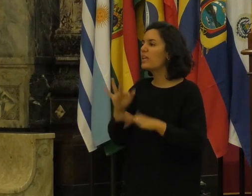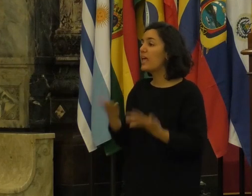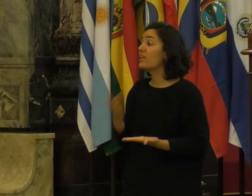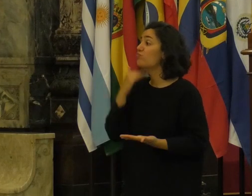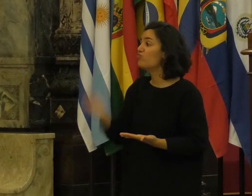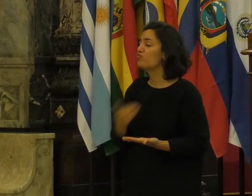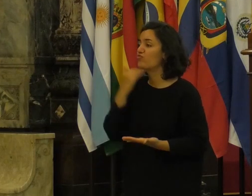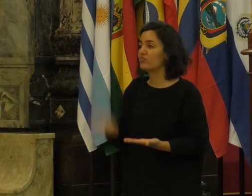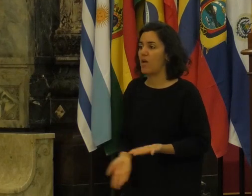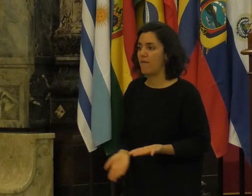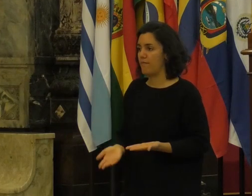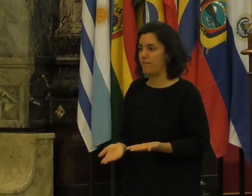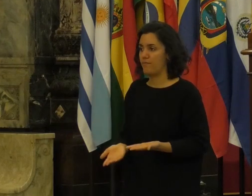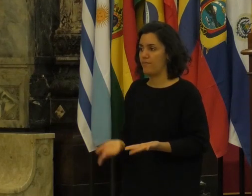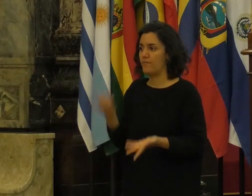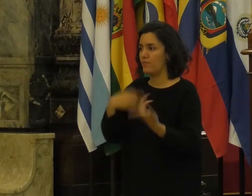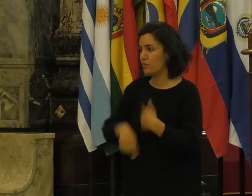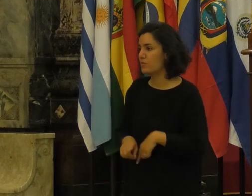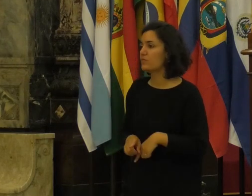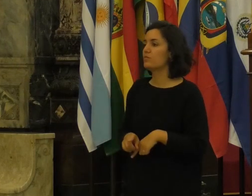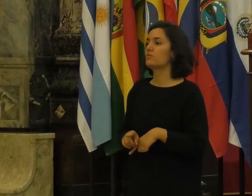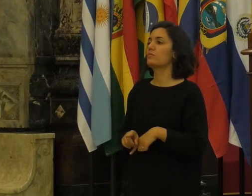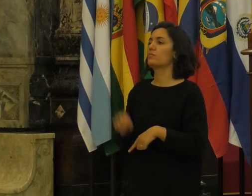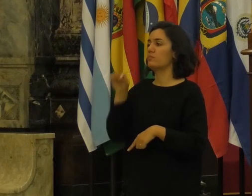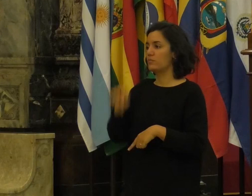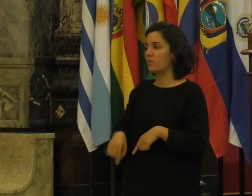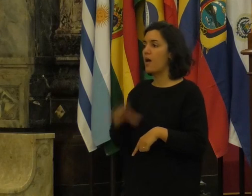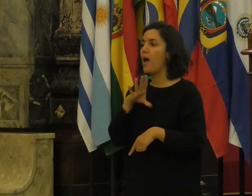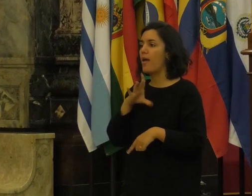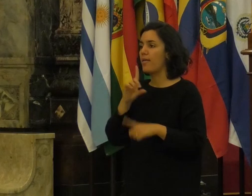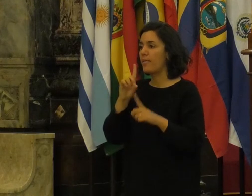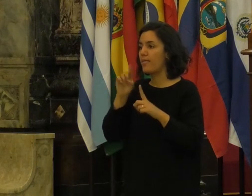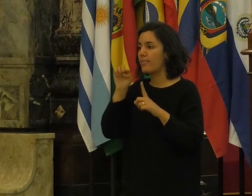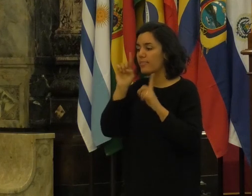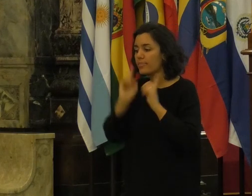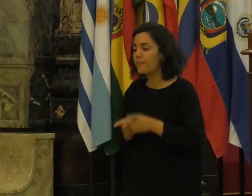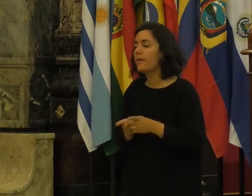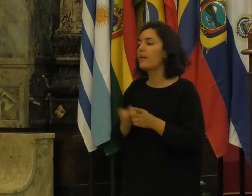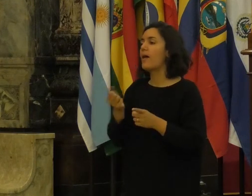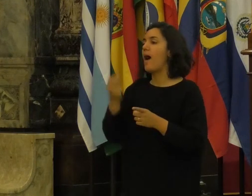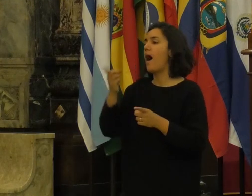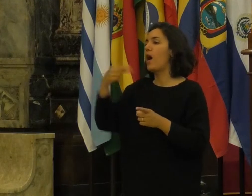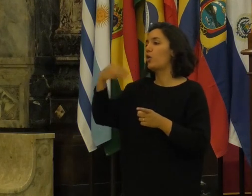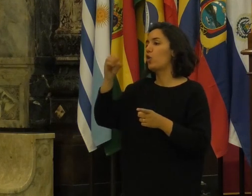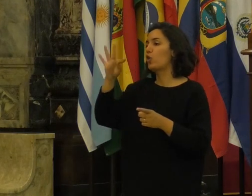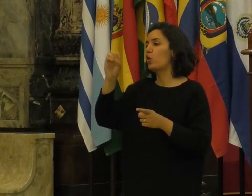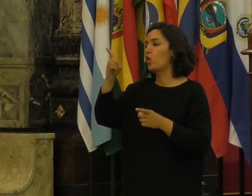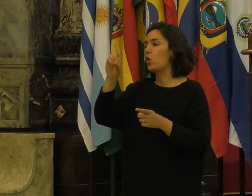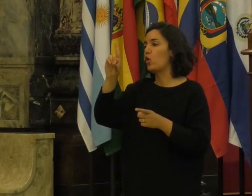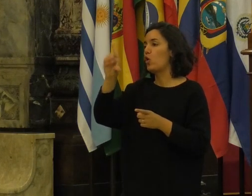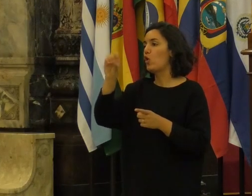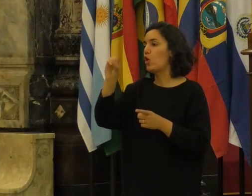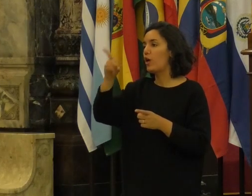Igual que hoy hay una epistemología, hoy hay una antropología, que es la disciplina desarrollada por